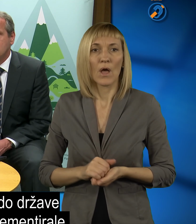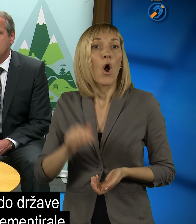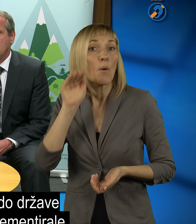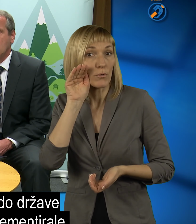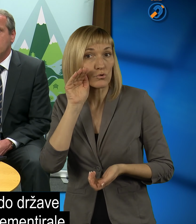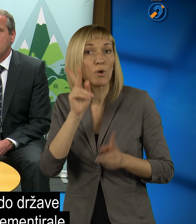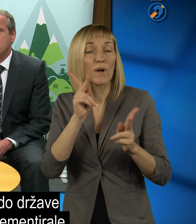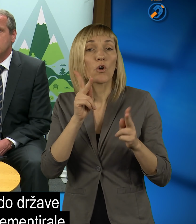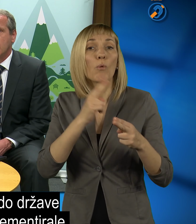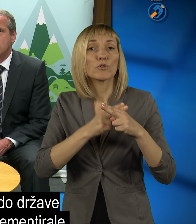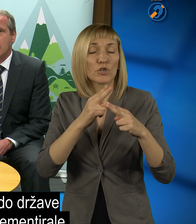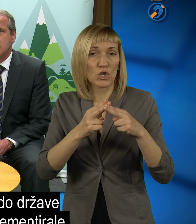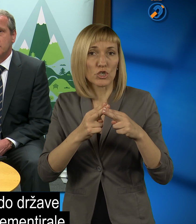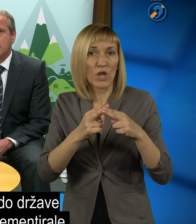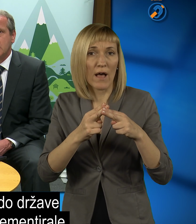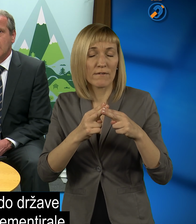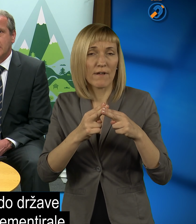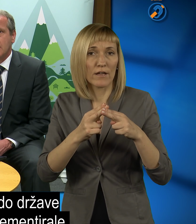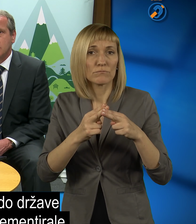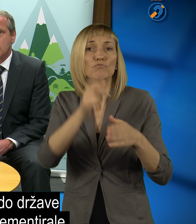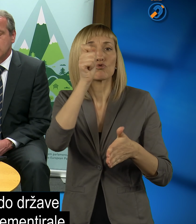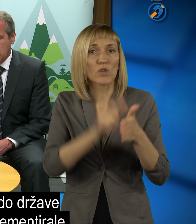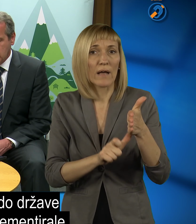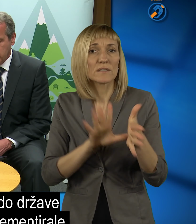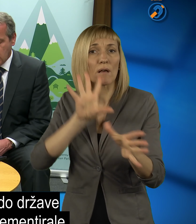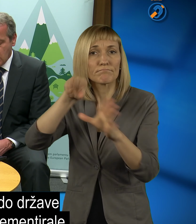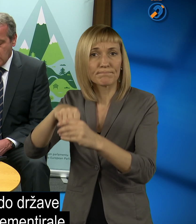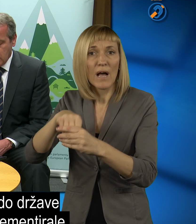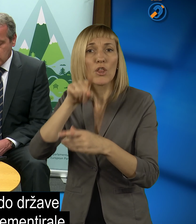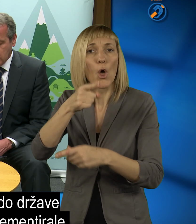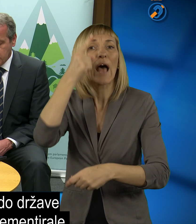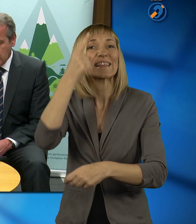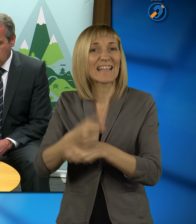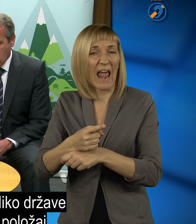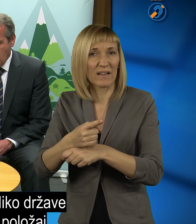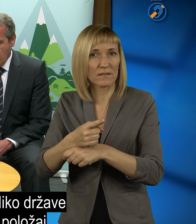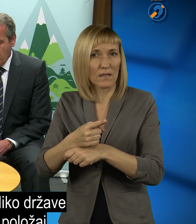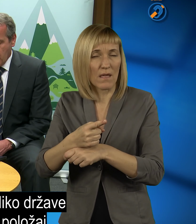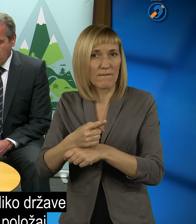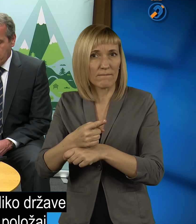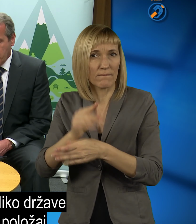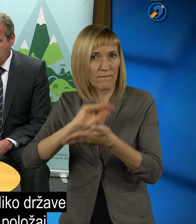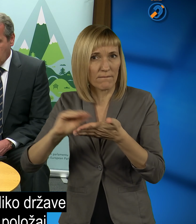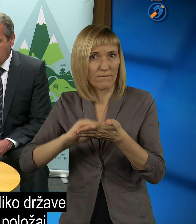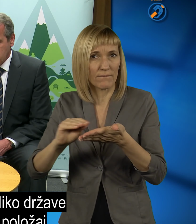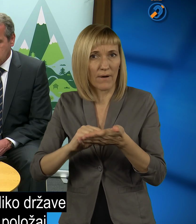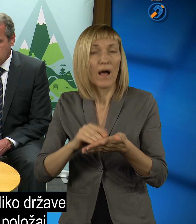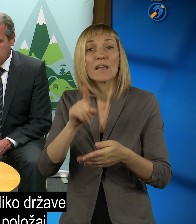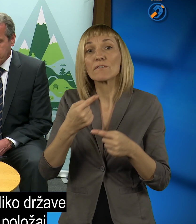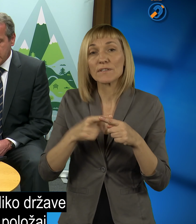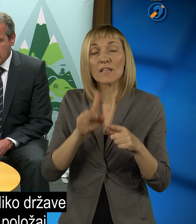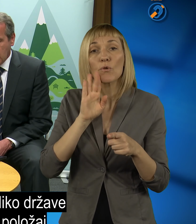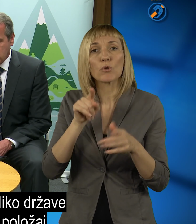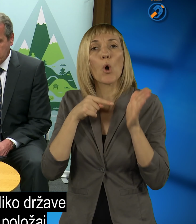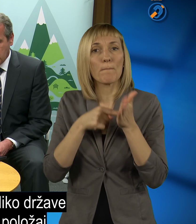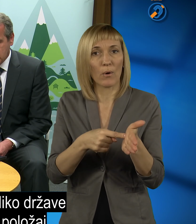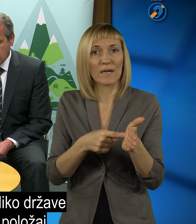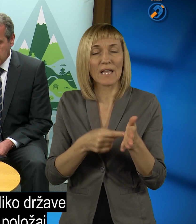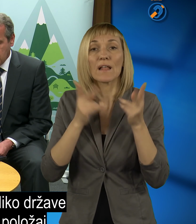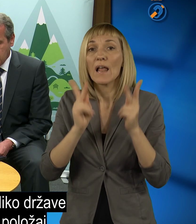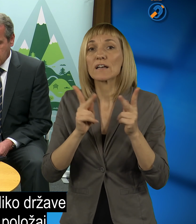Pa ključno to, kako bodo države članice implementirati to direktivo in v tem delu pa bo tudi